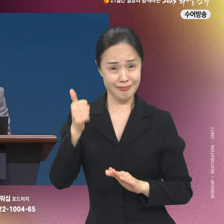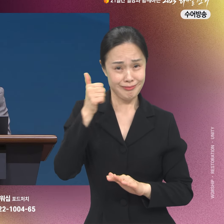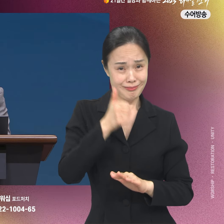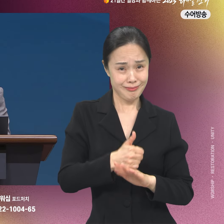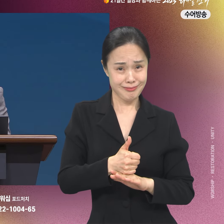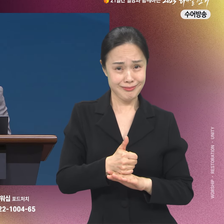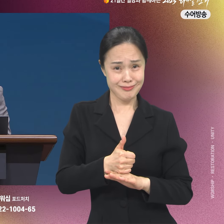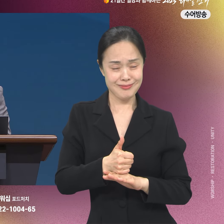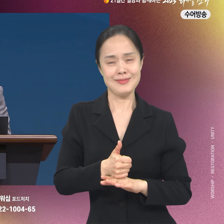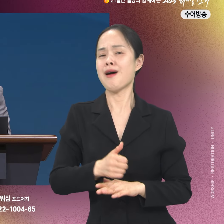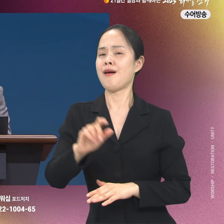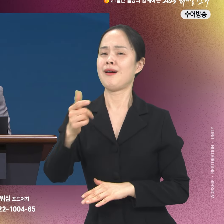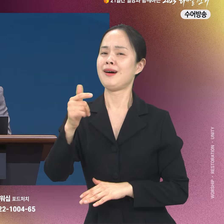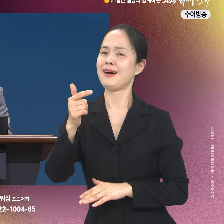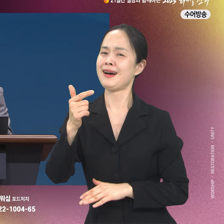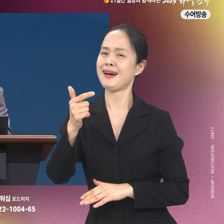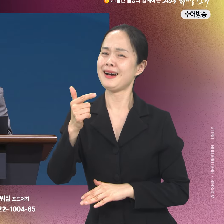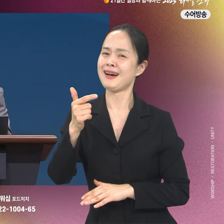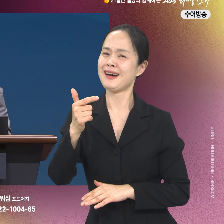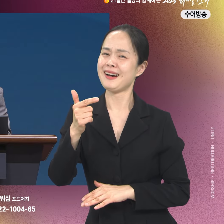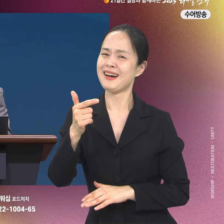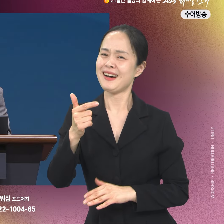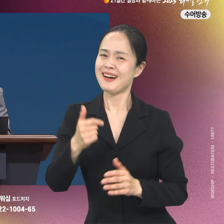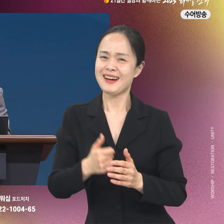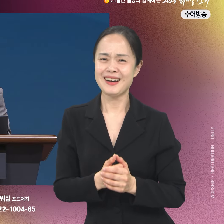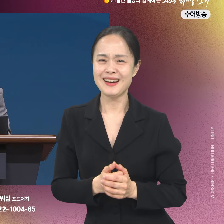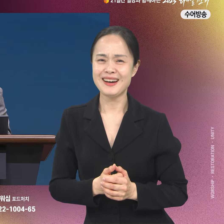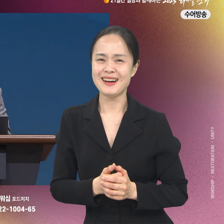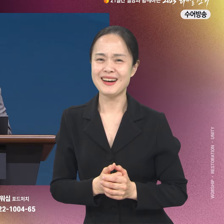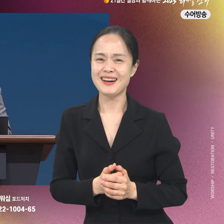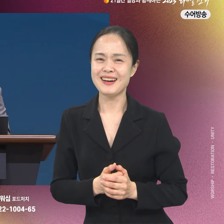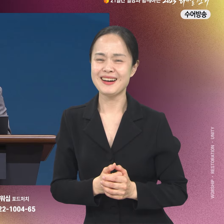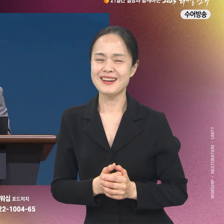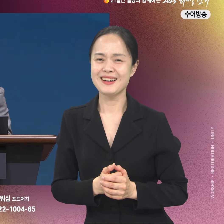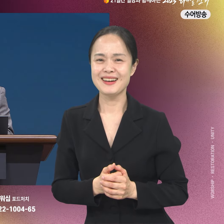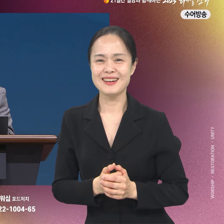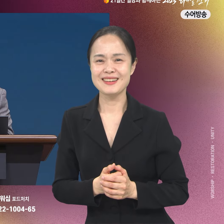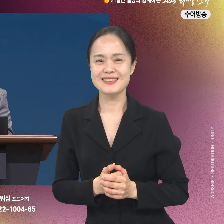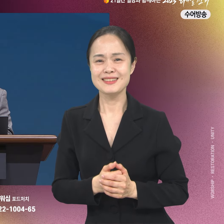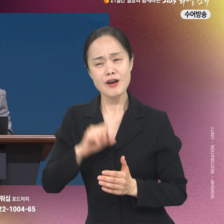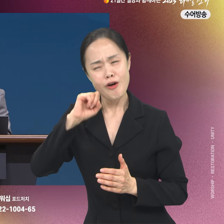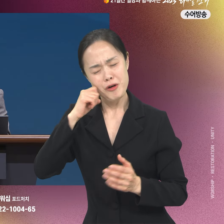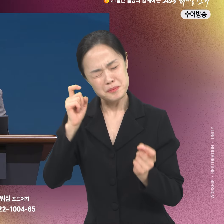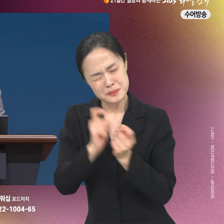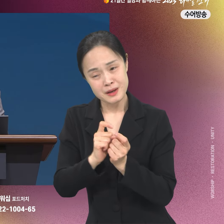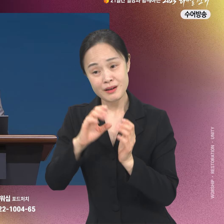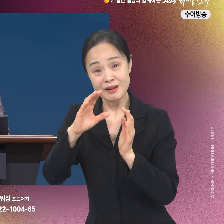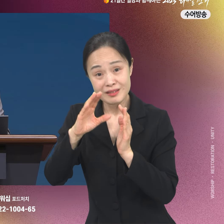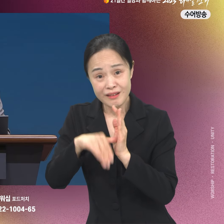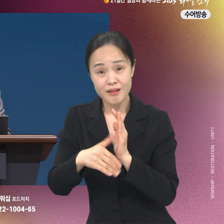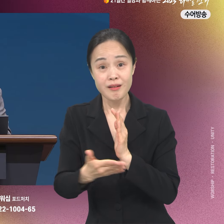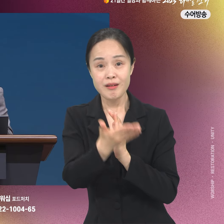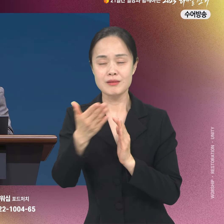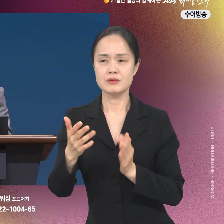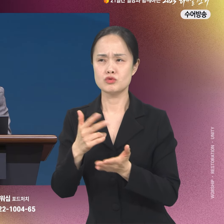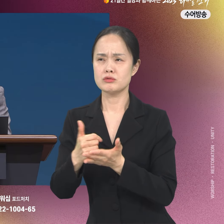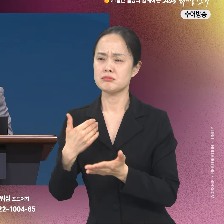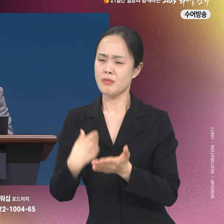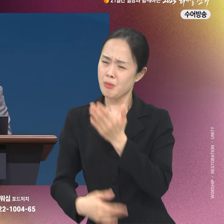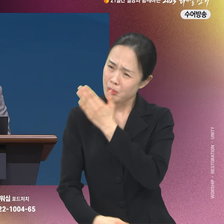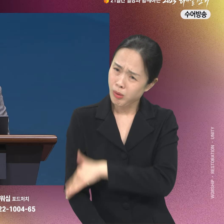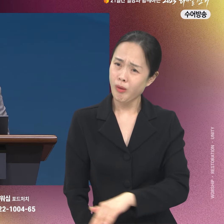예, 그거는 어려움이 발생했다고 주님이 나를 버리셨나 이렇게 생각하시면 안 돼요. 제 경우를